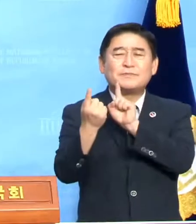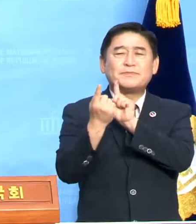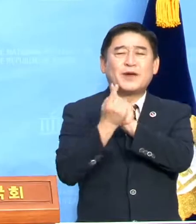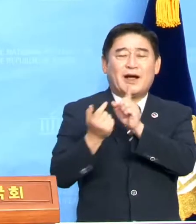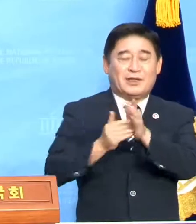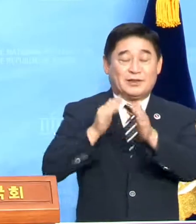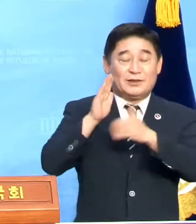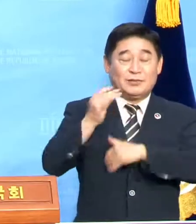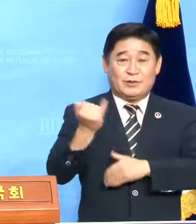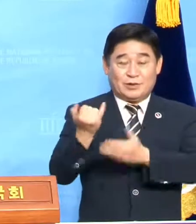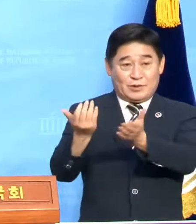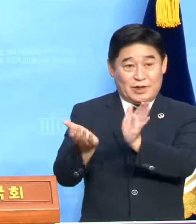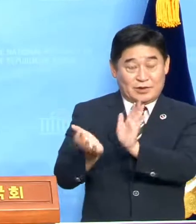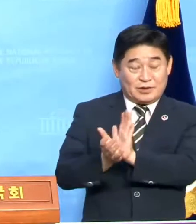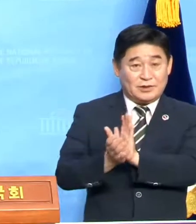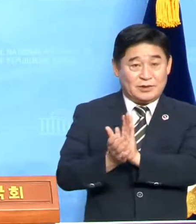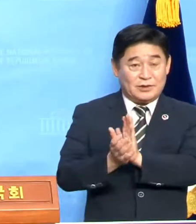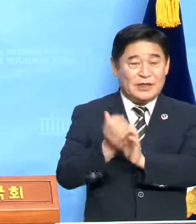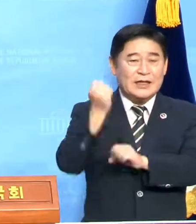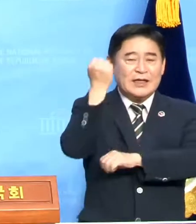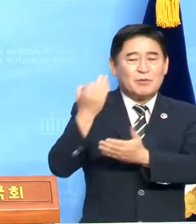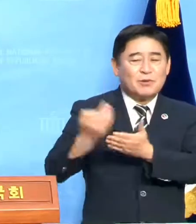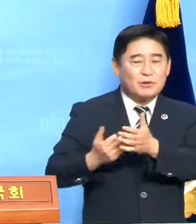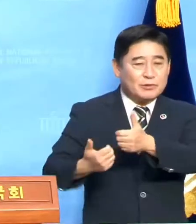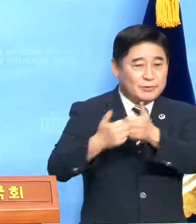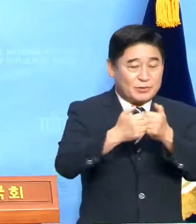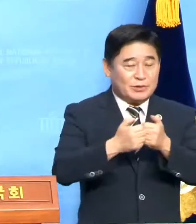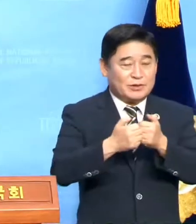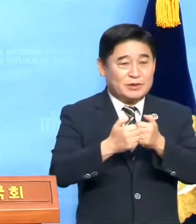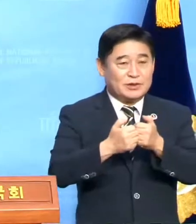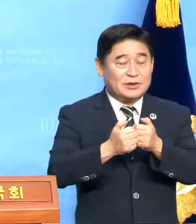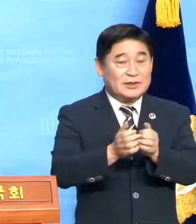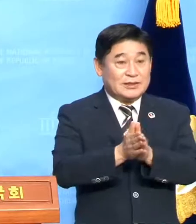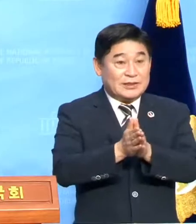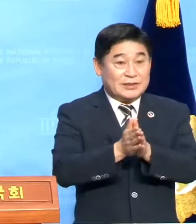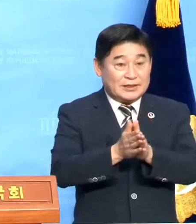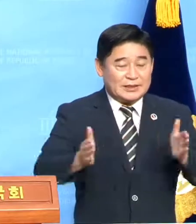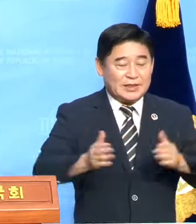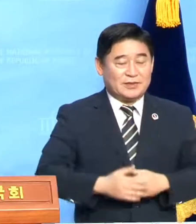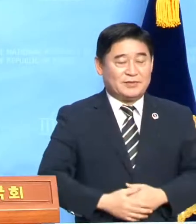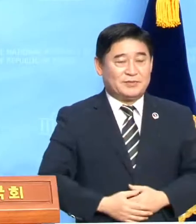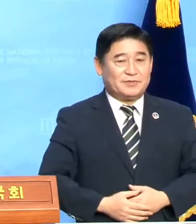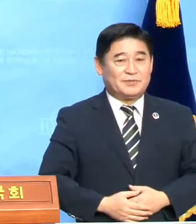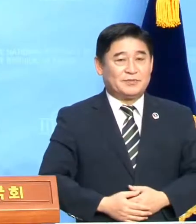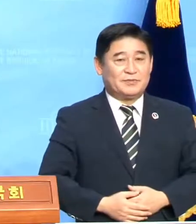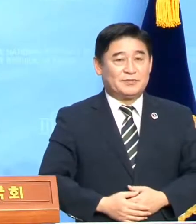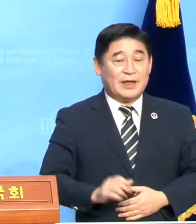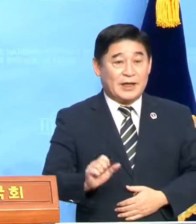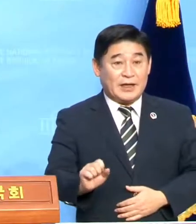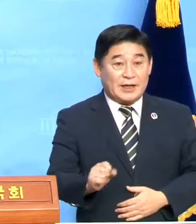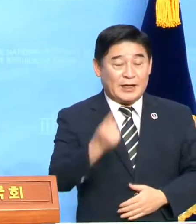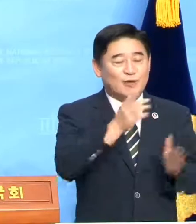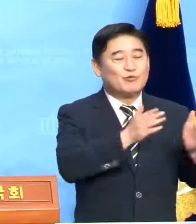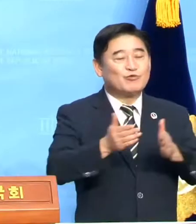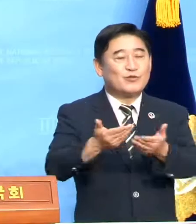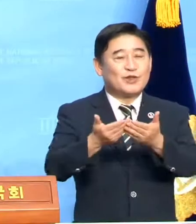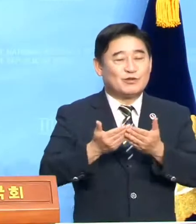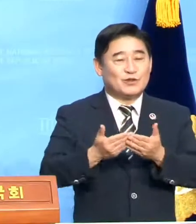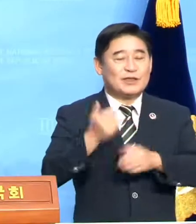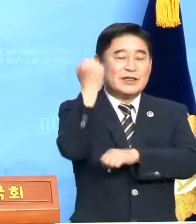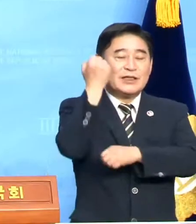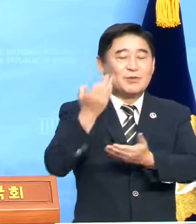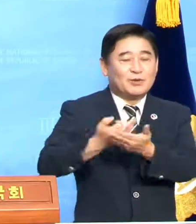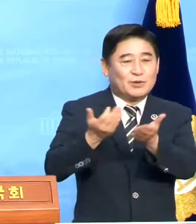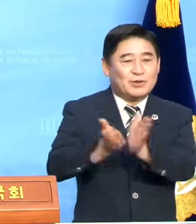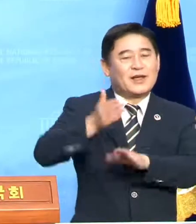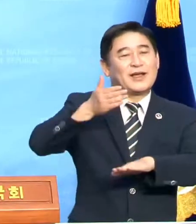여성의 당은 당내 기본소득 논의 를 막 시작한 첨입니다 계기를 마련해 준 기본소득 땅 의